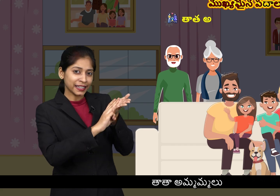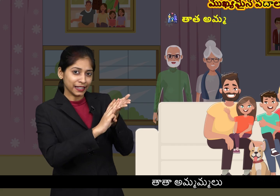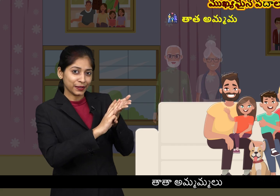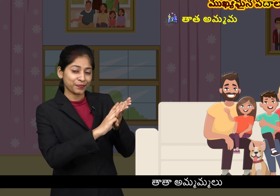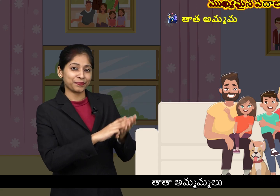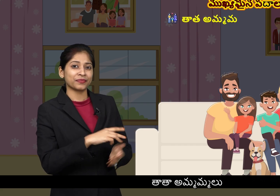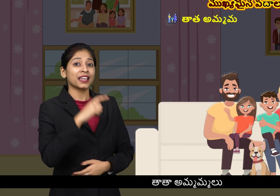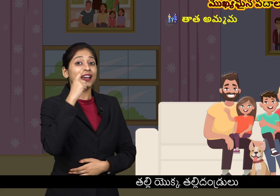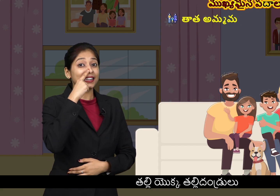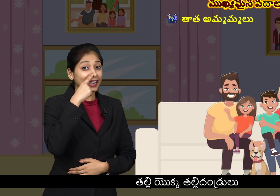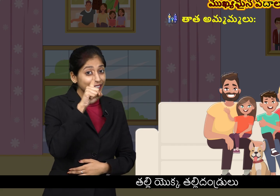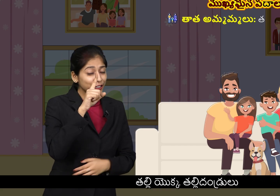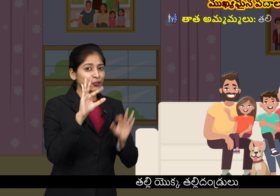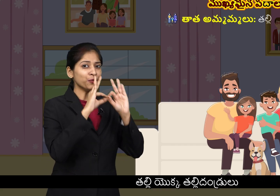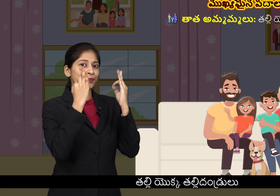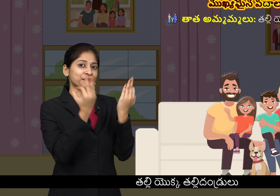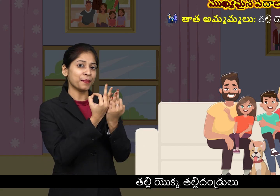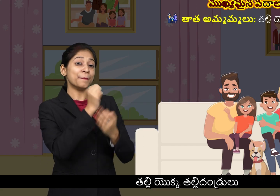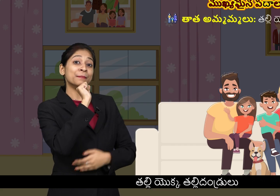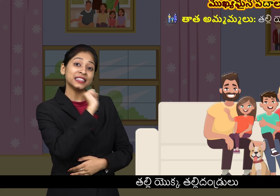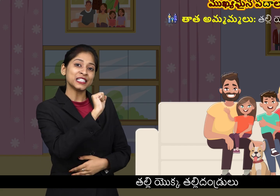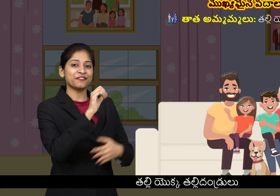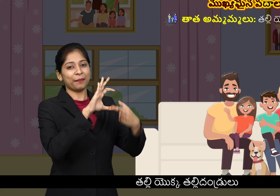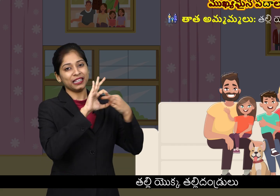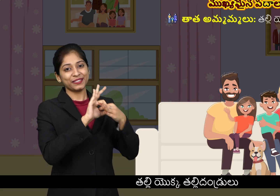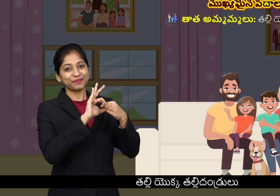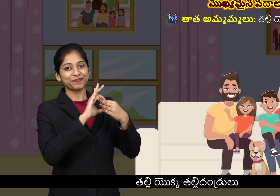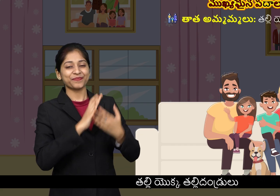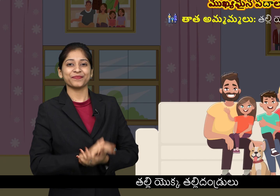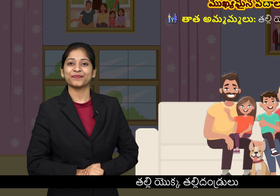తాత అమ్మమ్మలు తల్లి యొక్క తల్లిదండ్రులు.